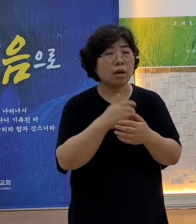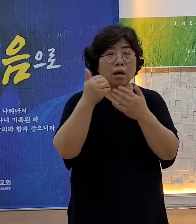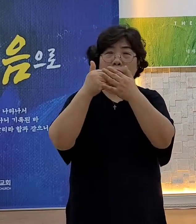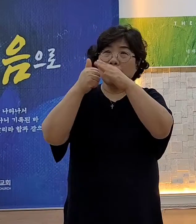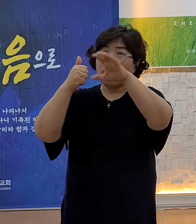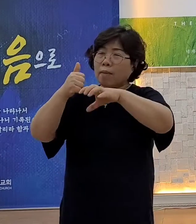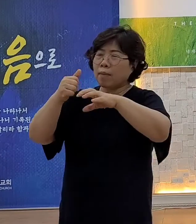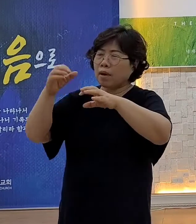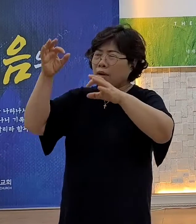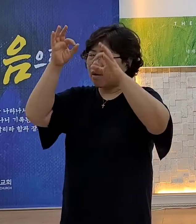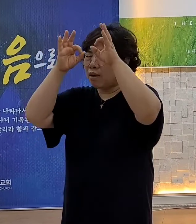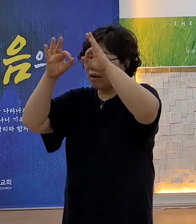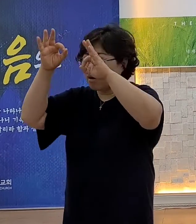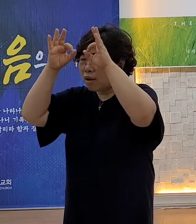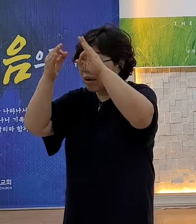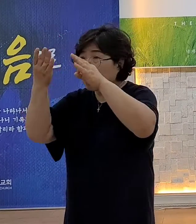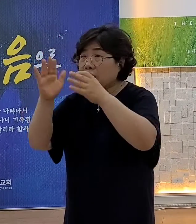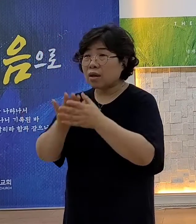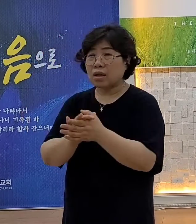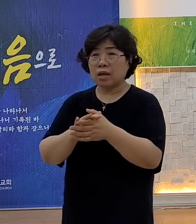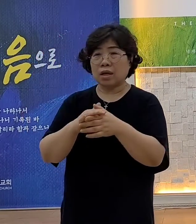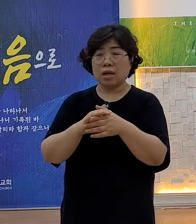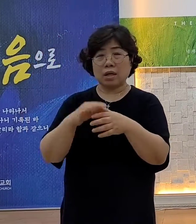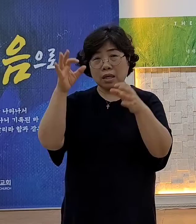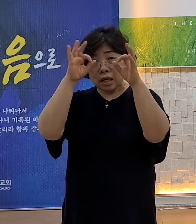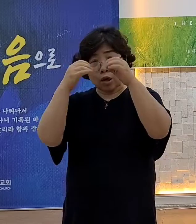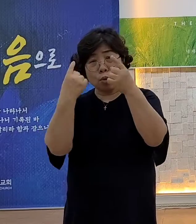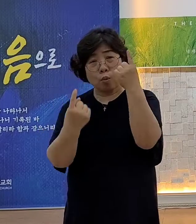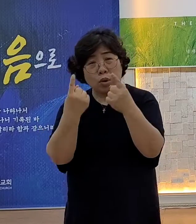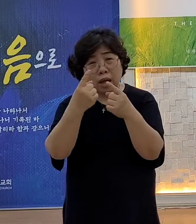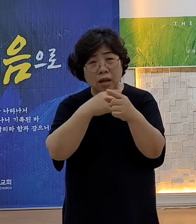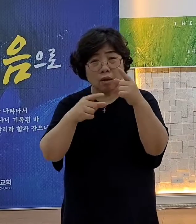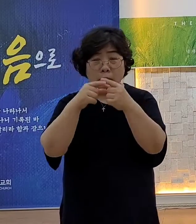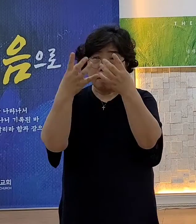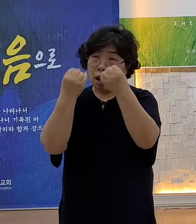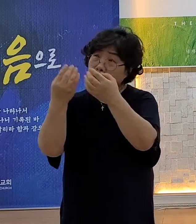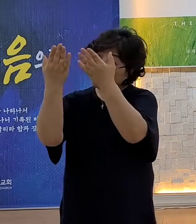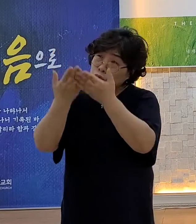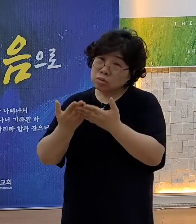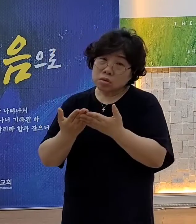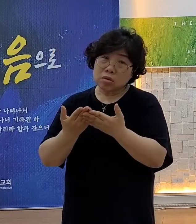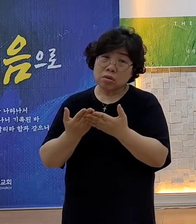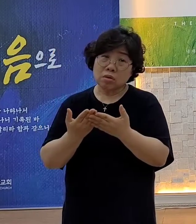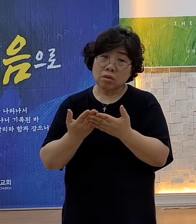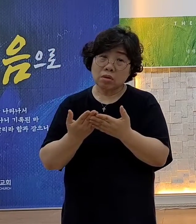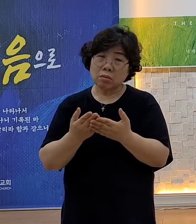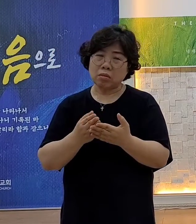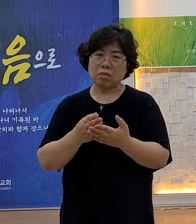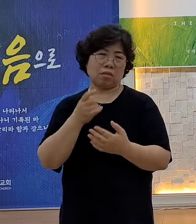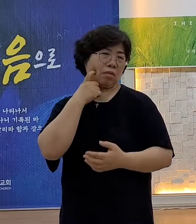구했는데 항상 우리가 구한 것보다 더 크고 많은 것을 주십니까? 그 거짓말이에요.